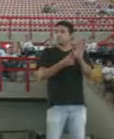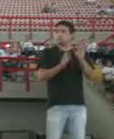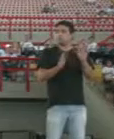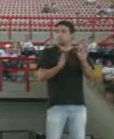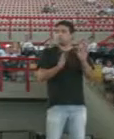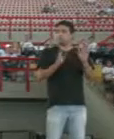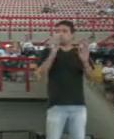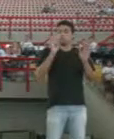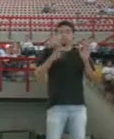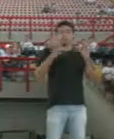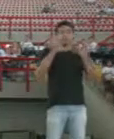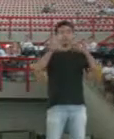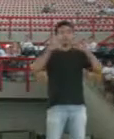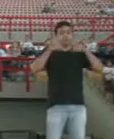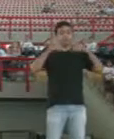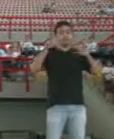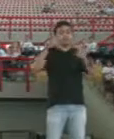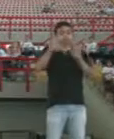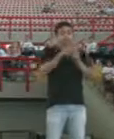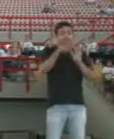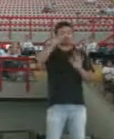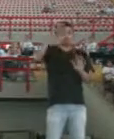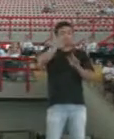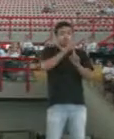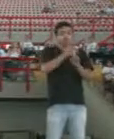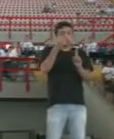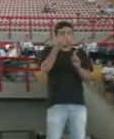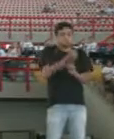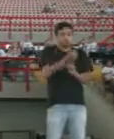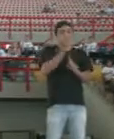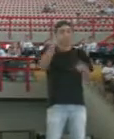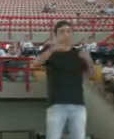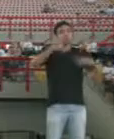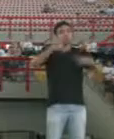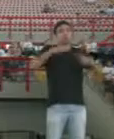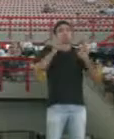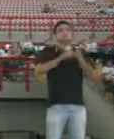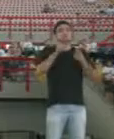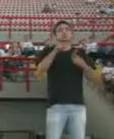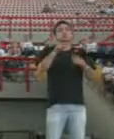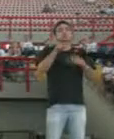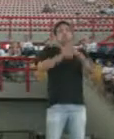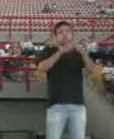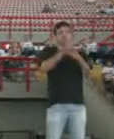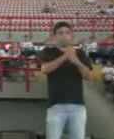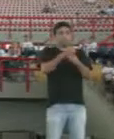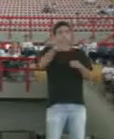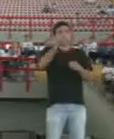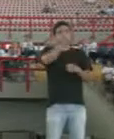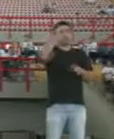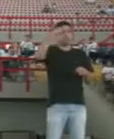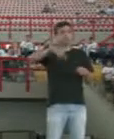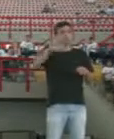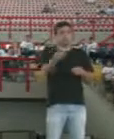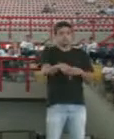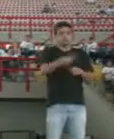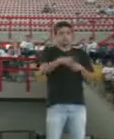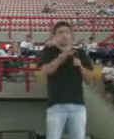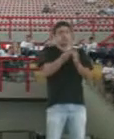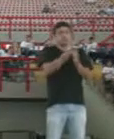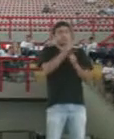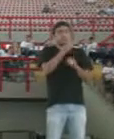discutiu: a língua como um fenômeno cultural, social e até político. Esse ano, se você não sabia, esse